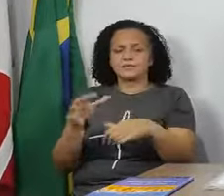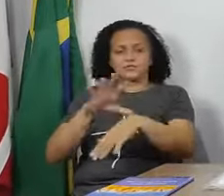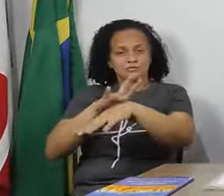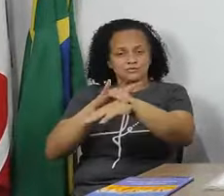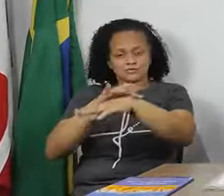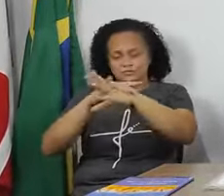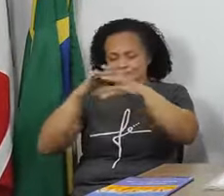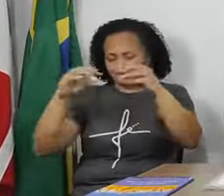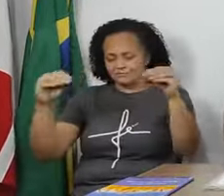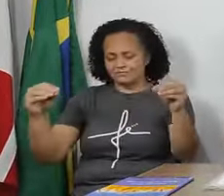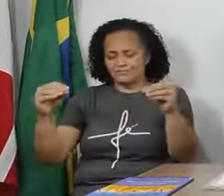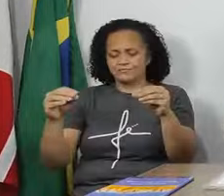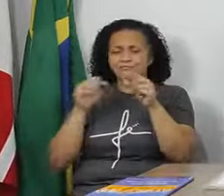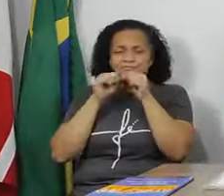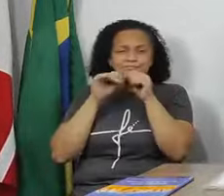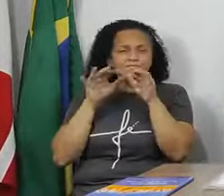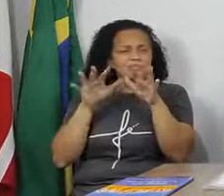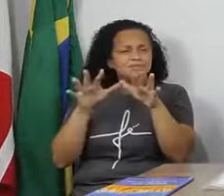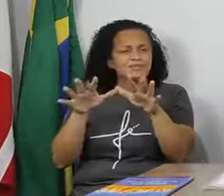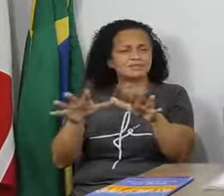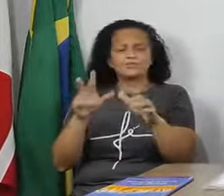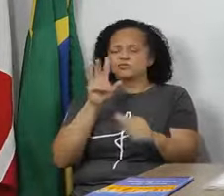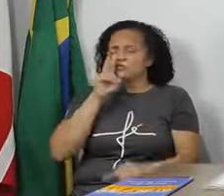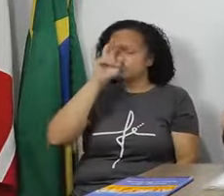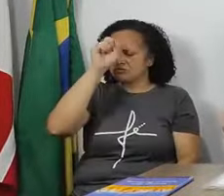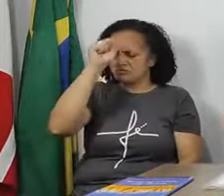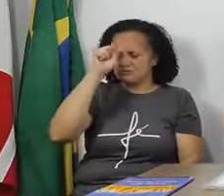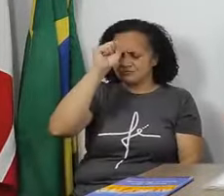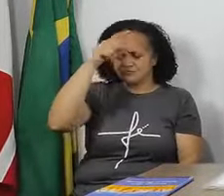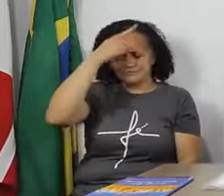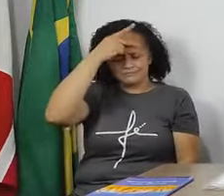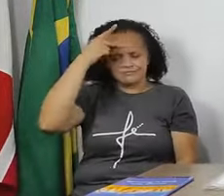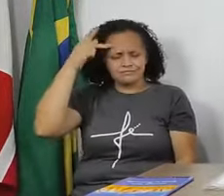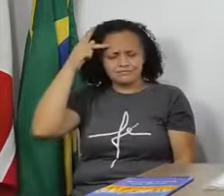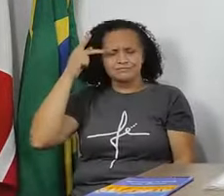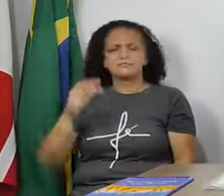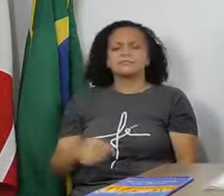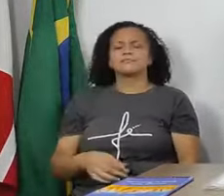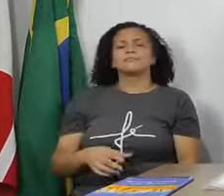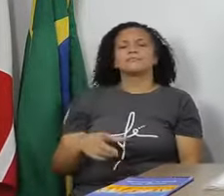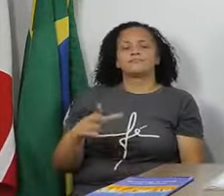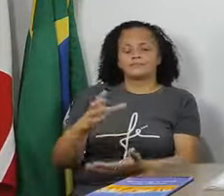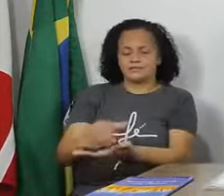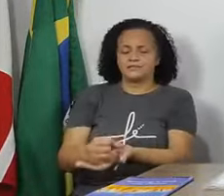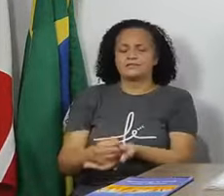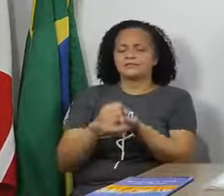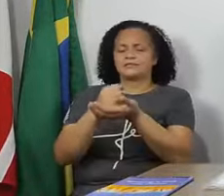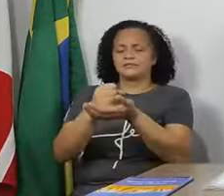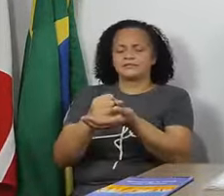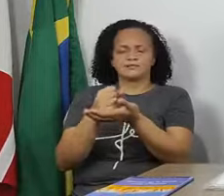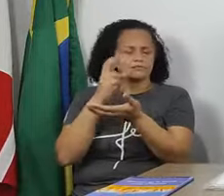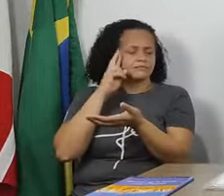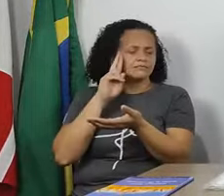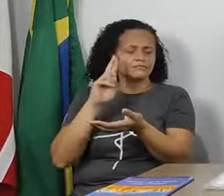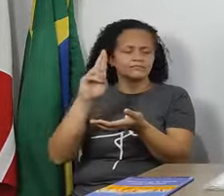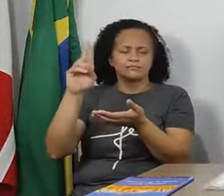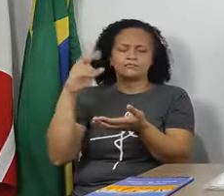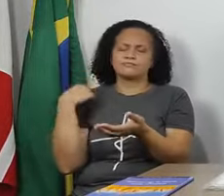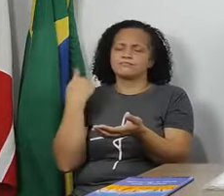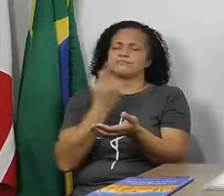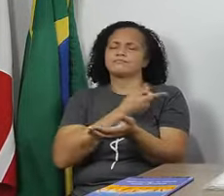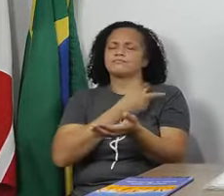enfermo, levanta o caído, fortalece o fraco e traz salvação, Pai. Nós oramos